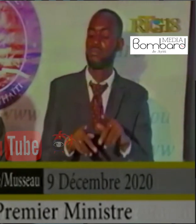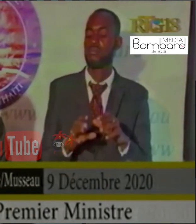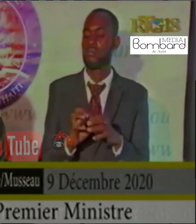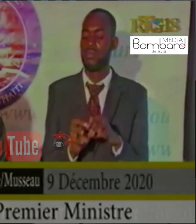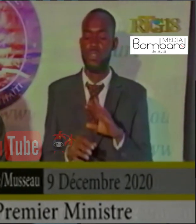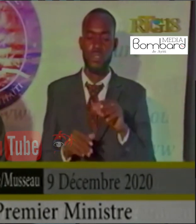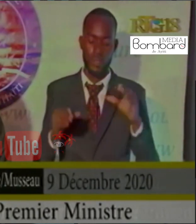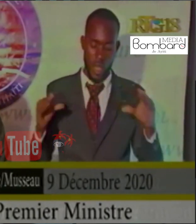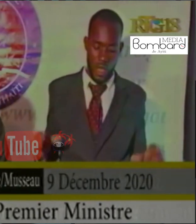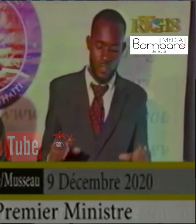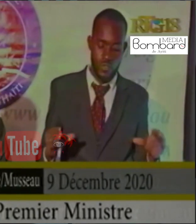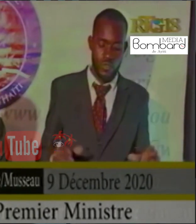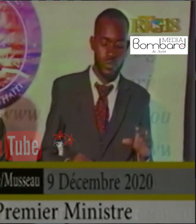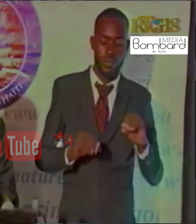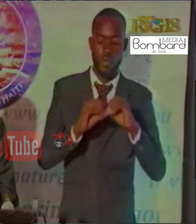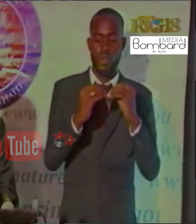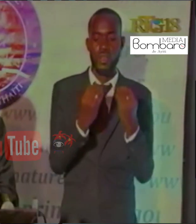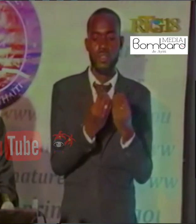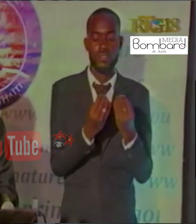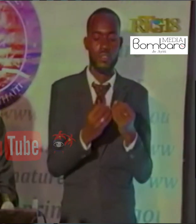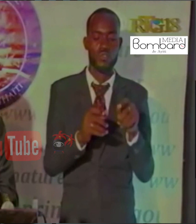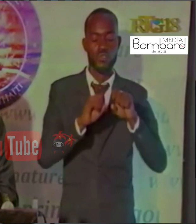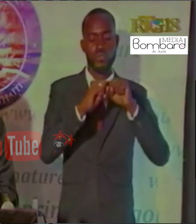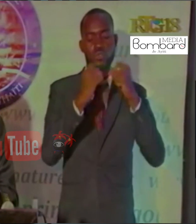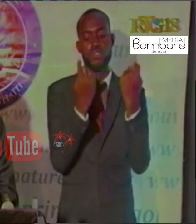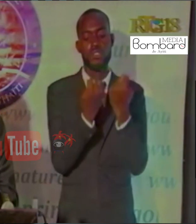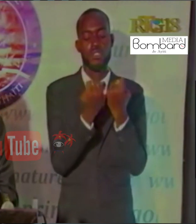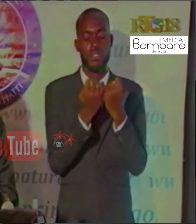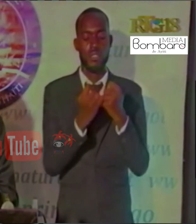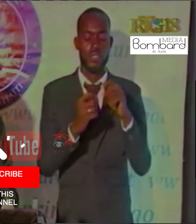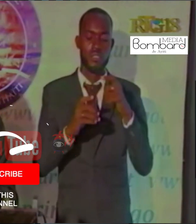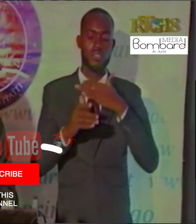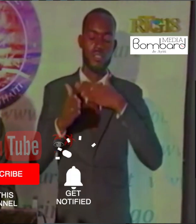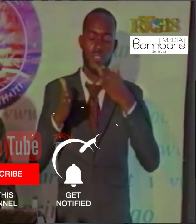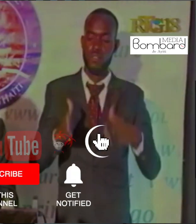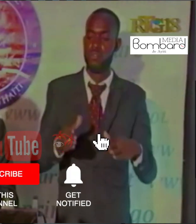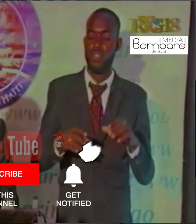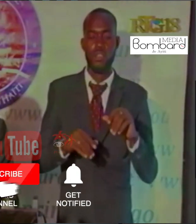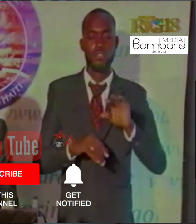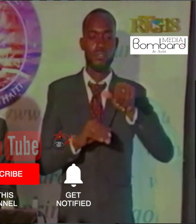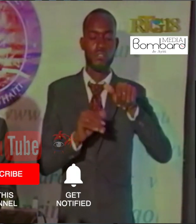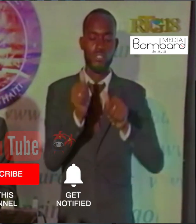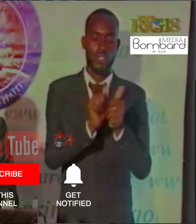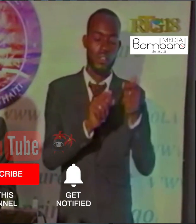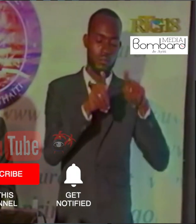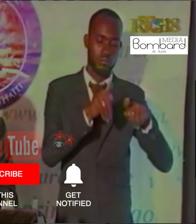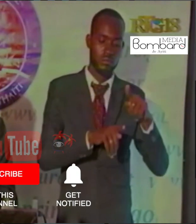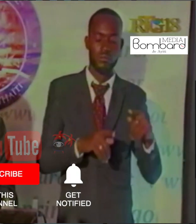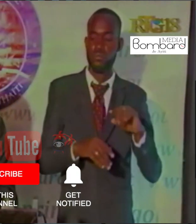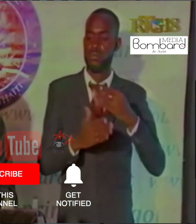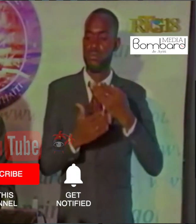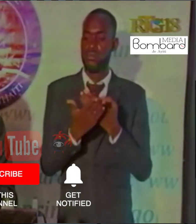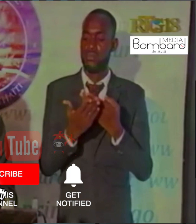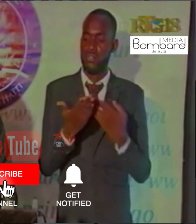l'action des organisations de la société civile, des agences bilatérales et multilatérales en la matière. Et